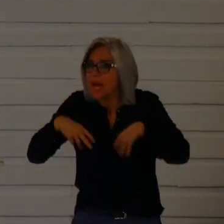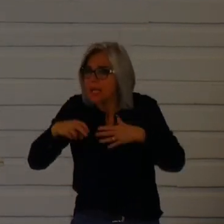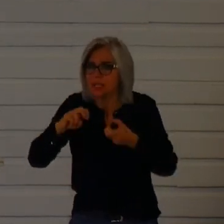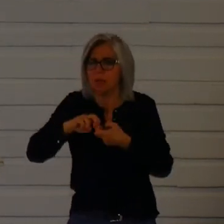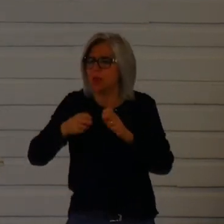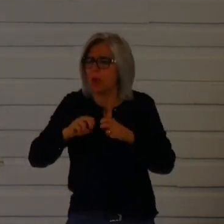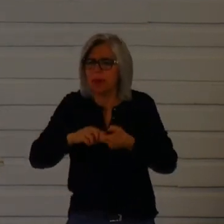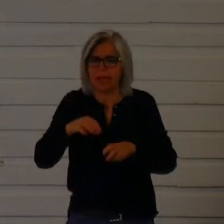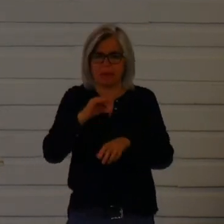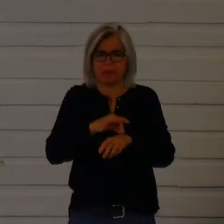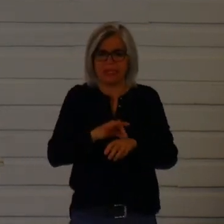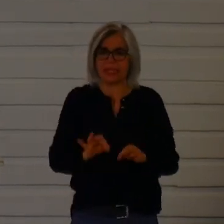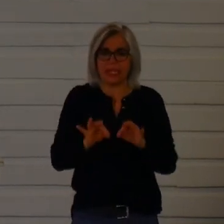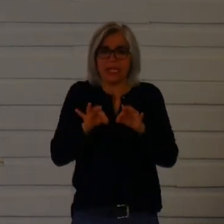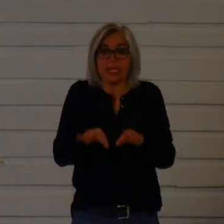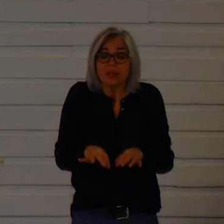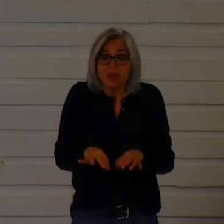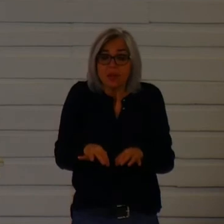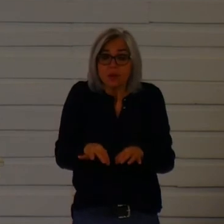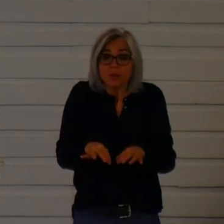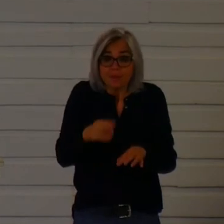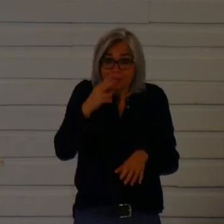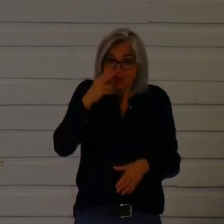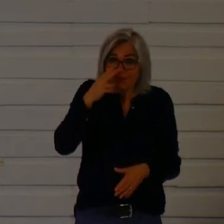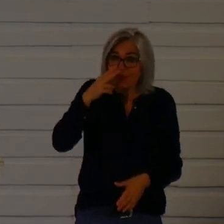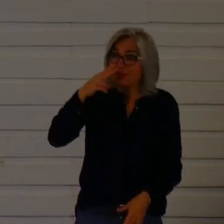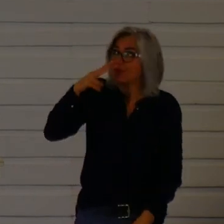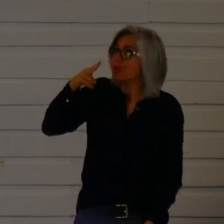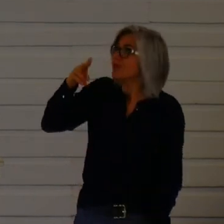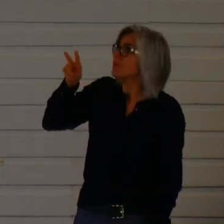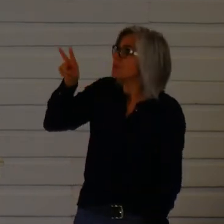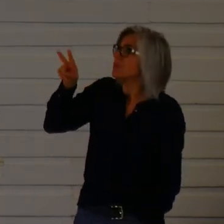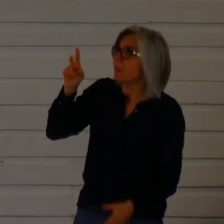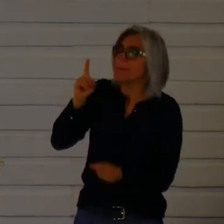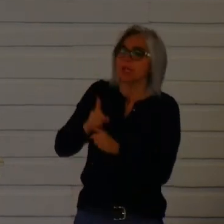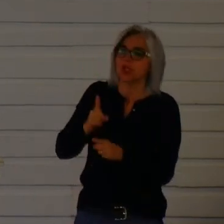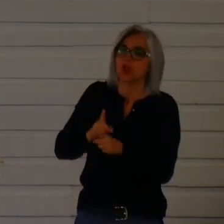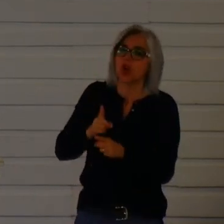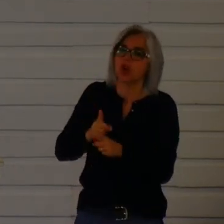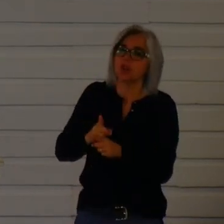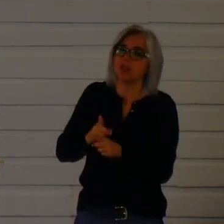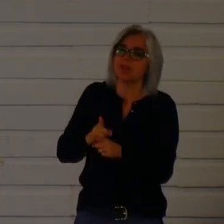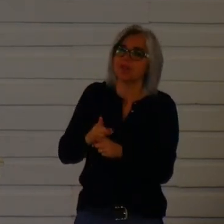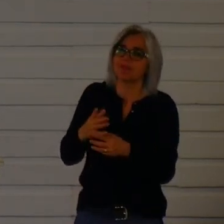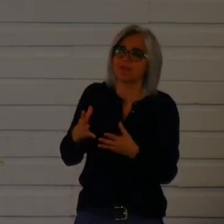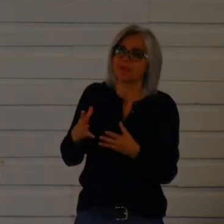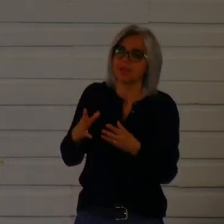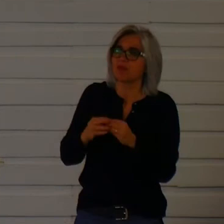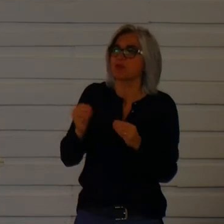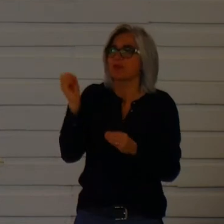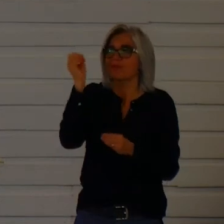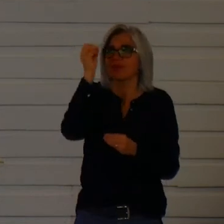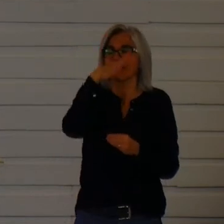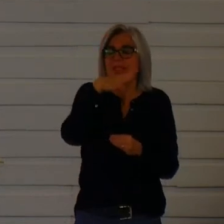la tempesta in silenzio e le onde del mare si calmano, si rallegrano alla vista delle acque calme ed egli